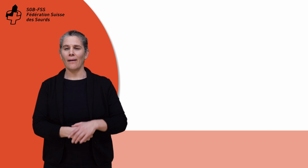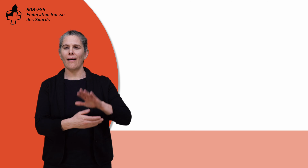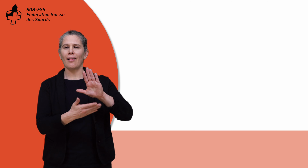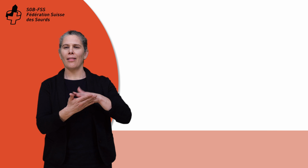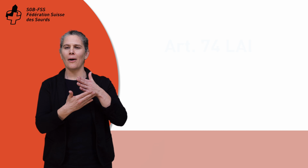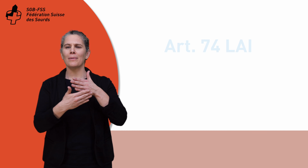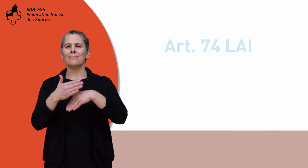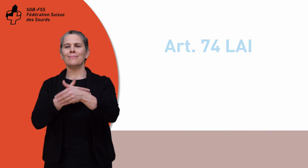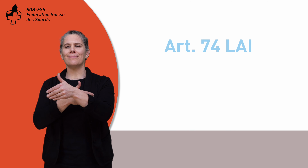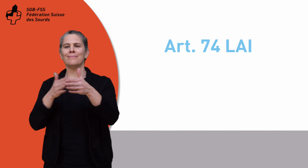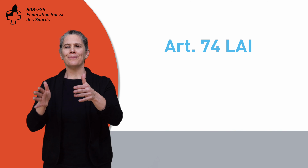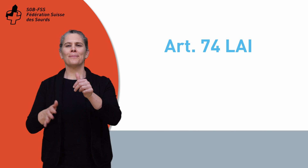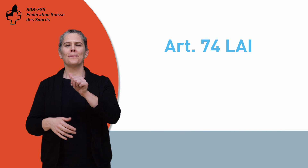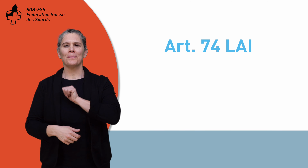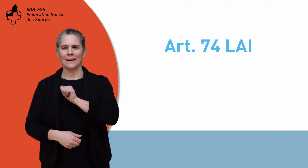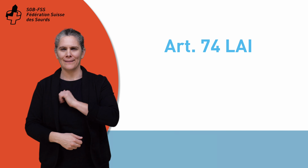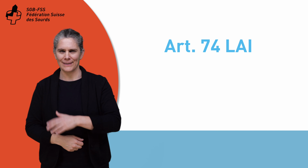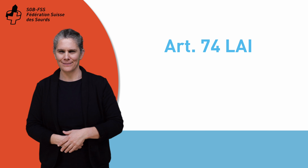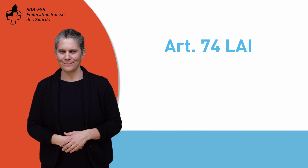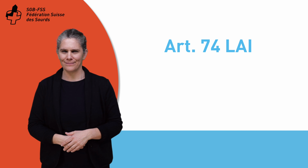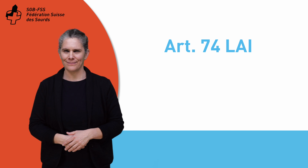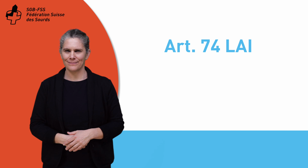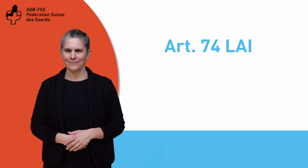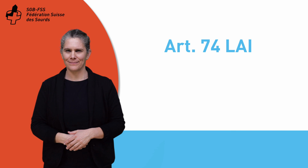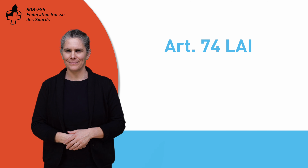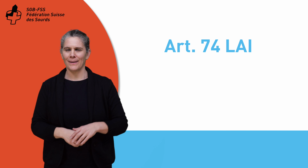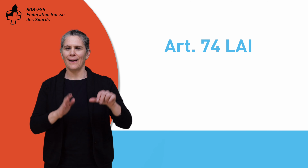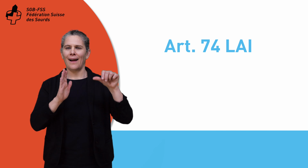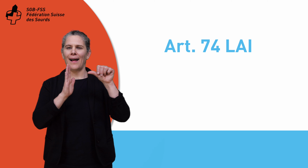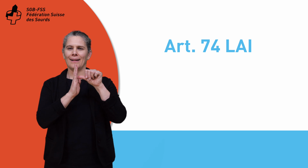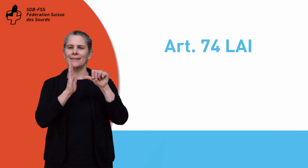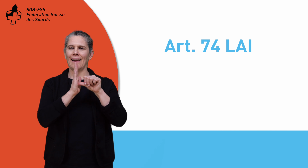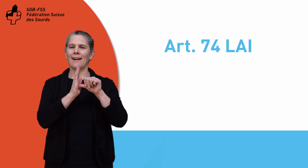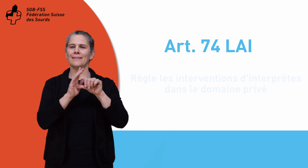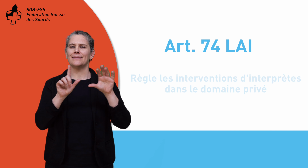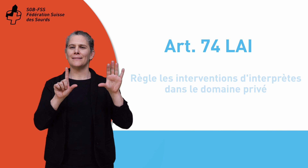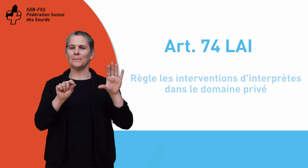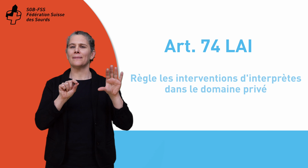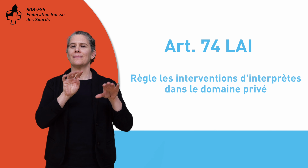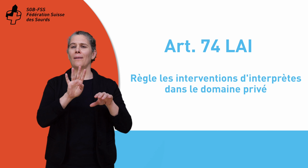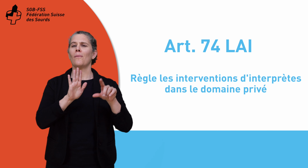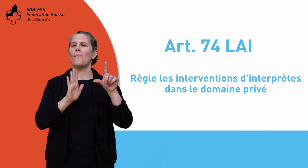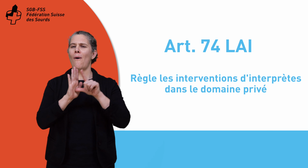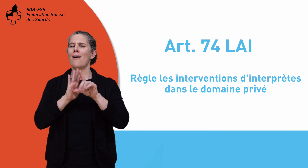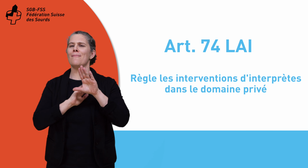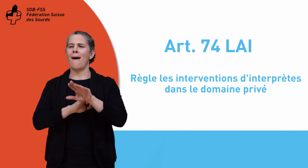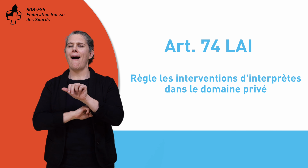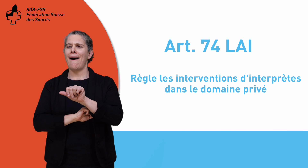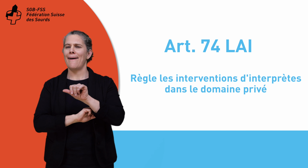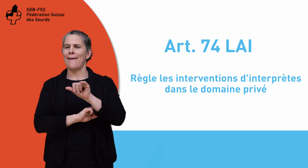L'article 74 de la loi sur l'AI régit toutes les autres missions d'interprétation dans